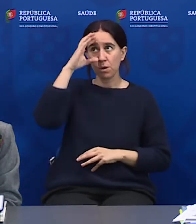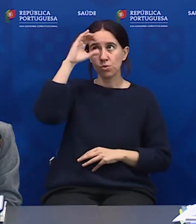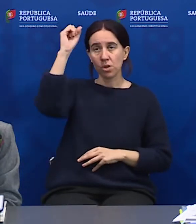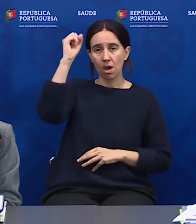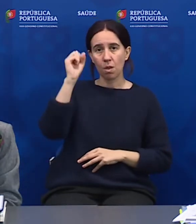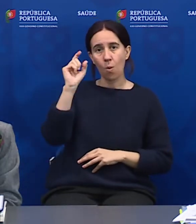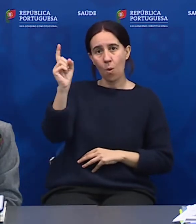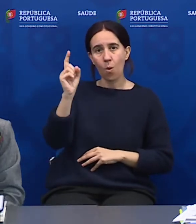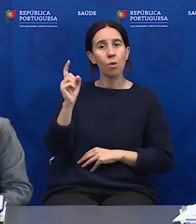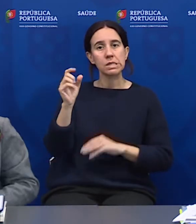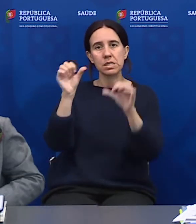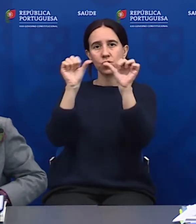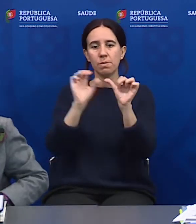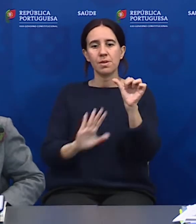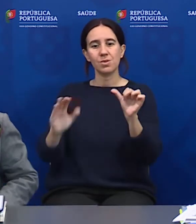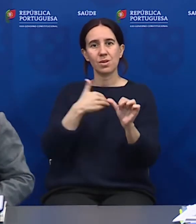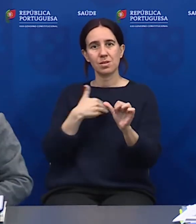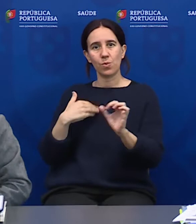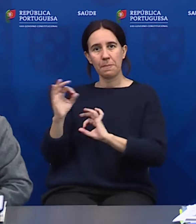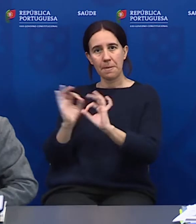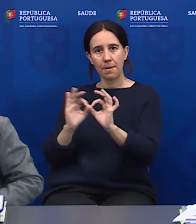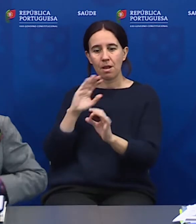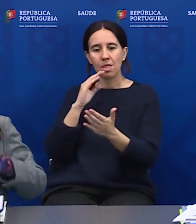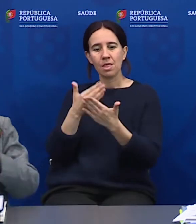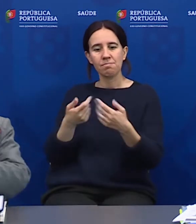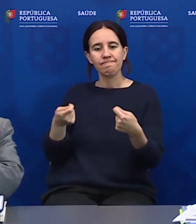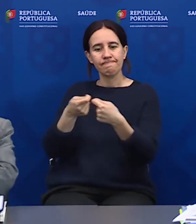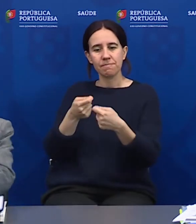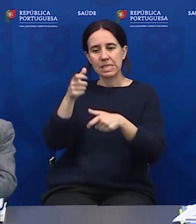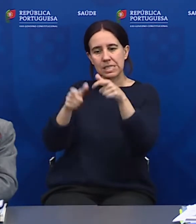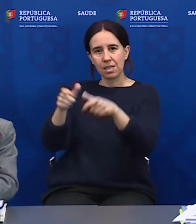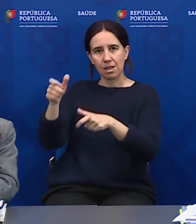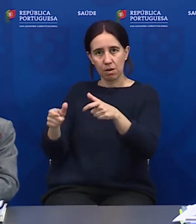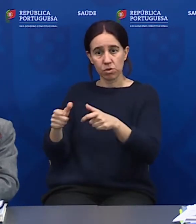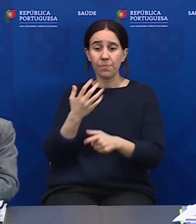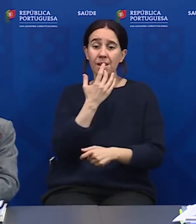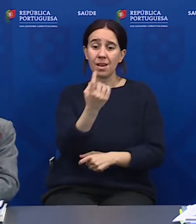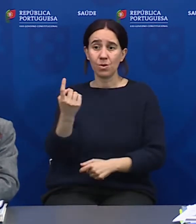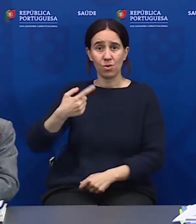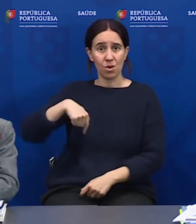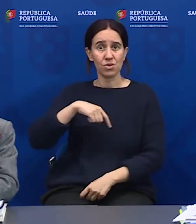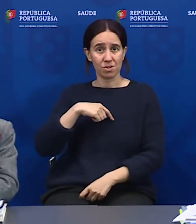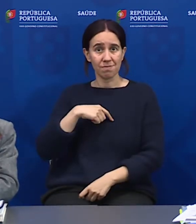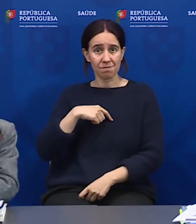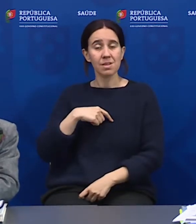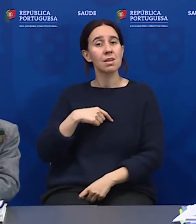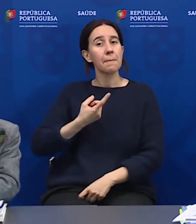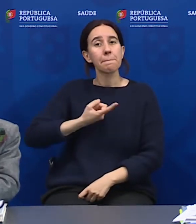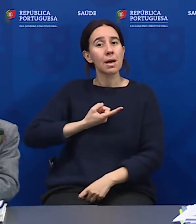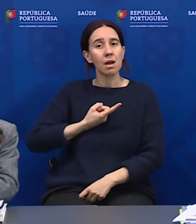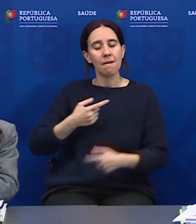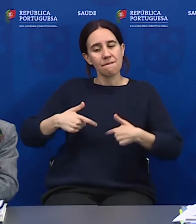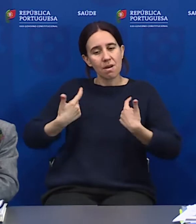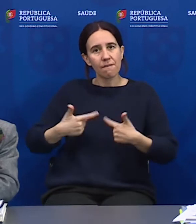cabe preparar o Sistema Nacional de Saúde para dar resposta aos cidadãos, a cada um de nós. Cabe a sua